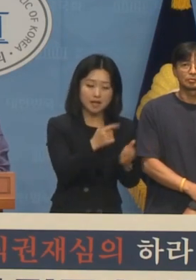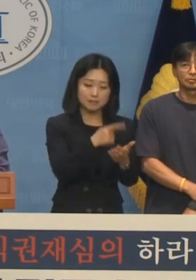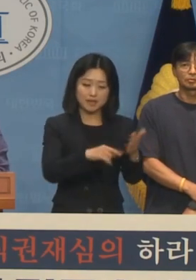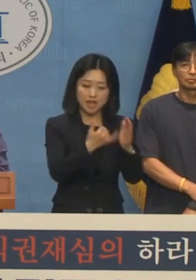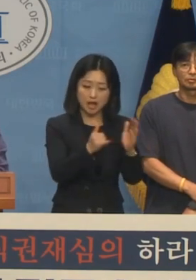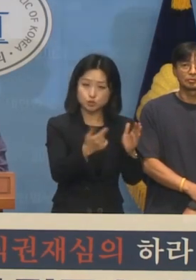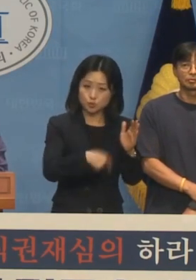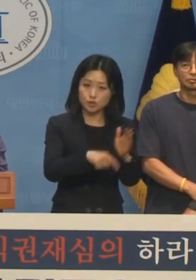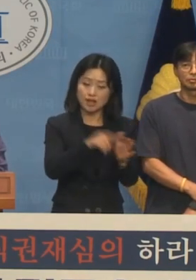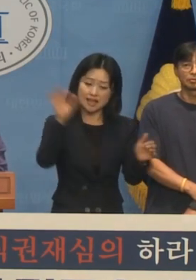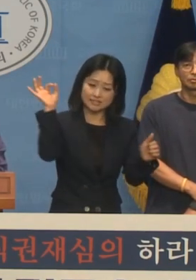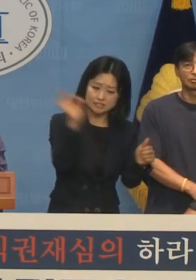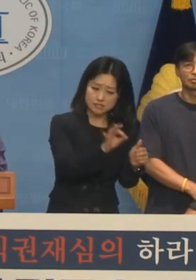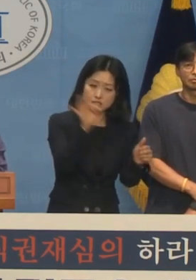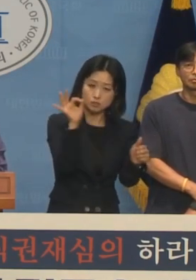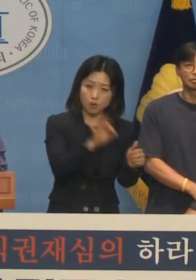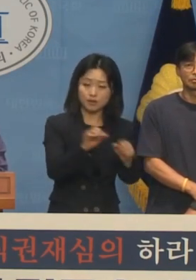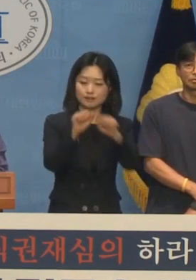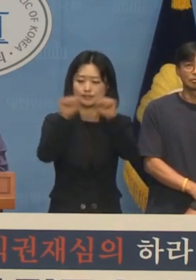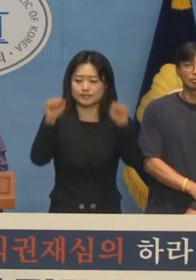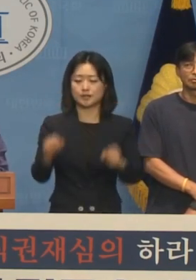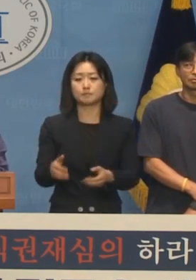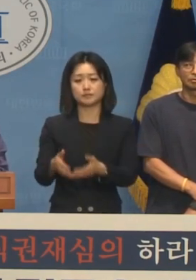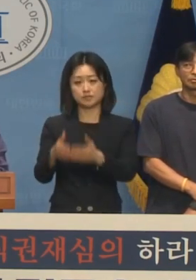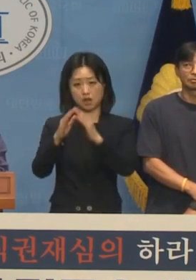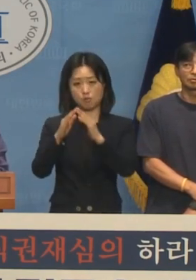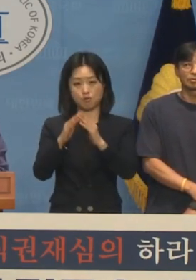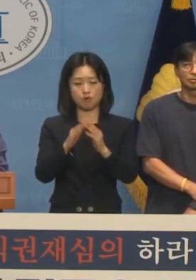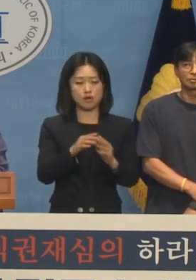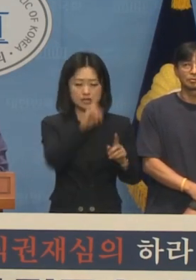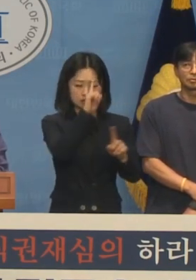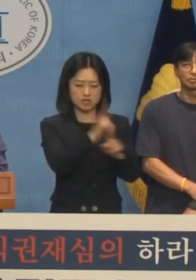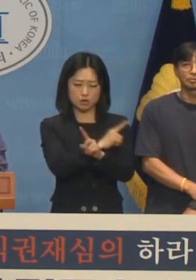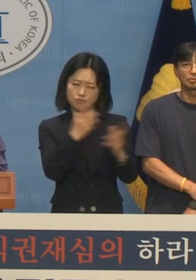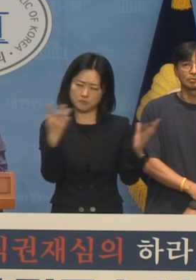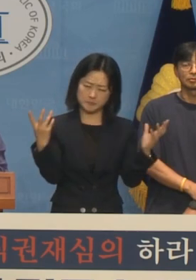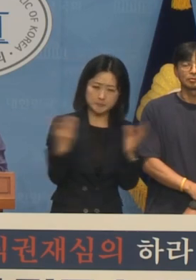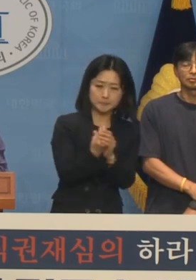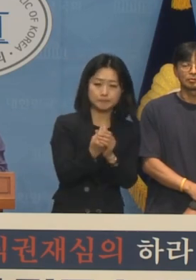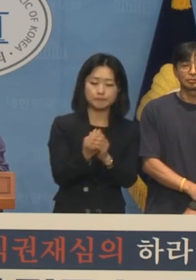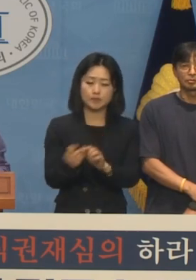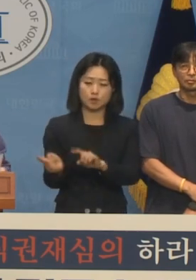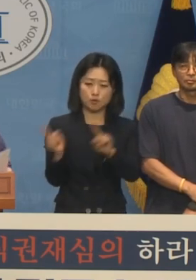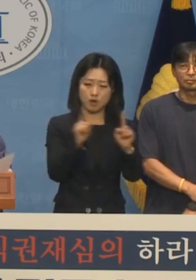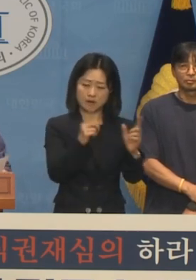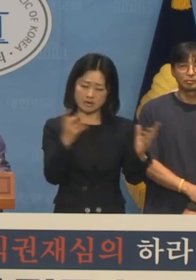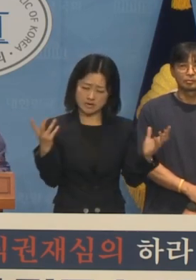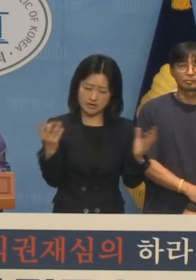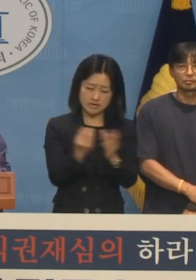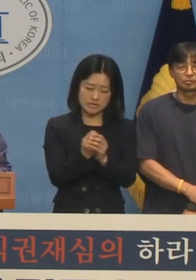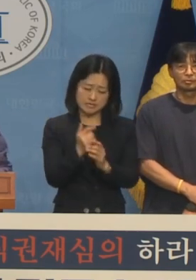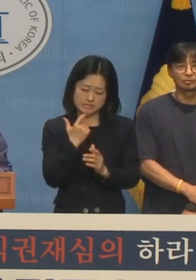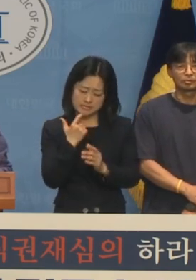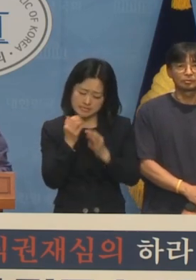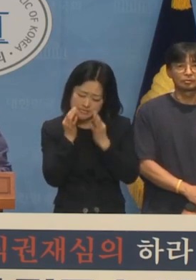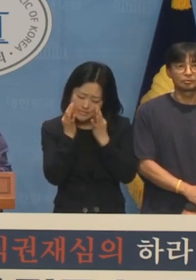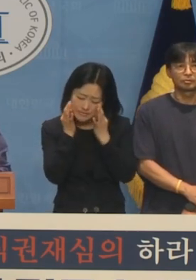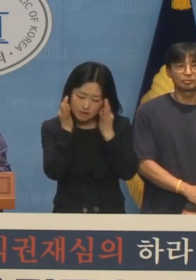유가족들을 위한 지원 체계를 구축하여 온전한 치유와 회복을 위해 끝까지 지원하는